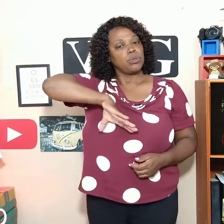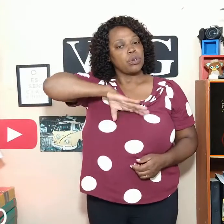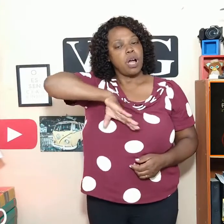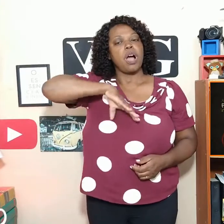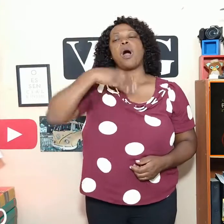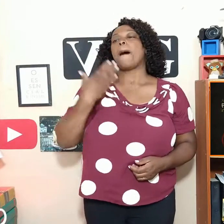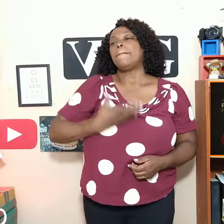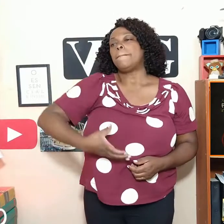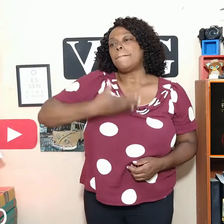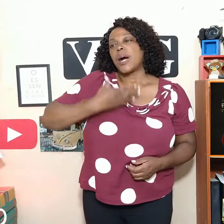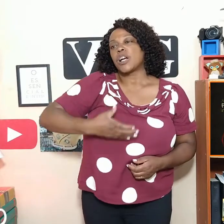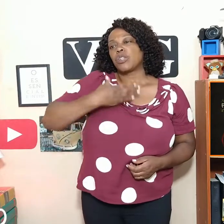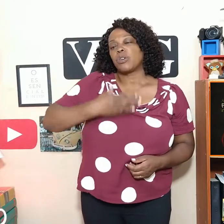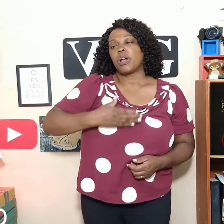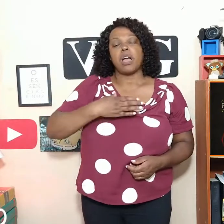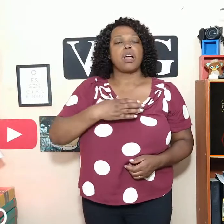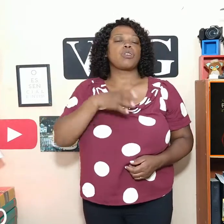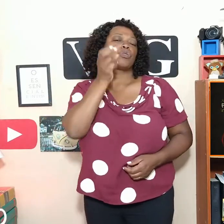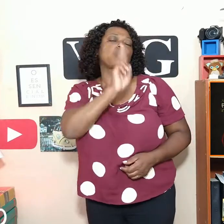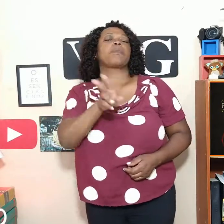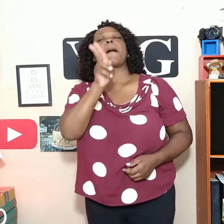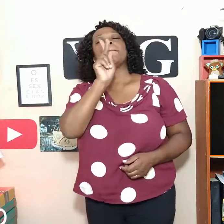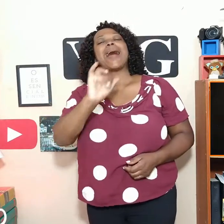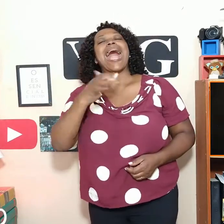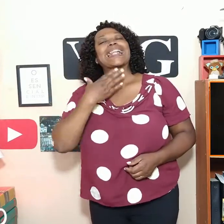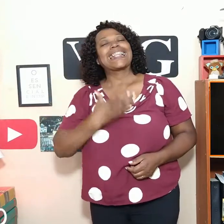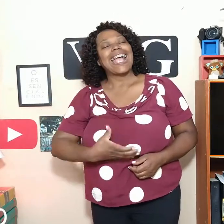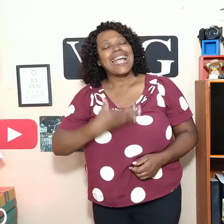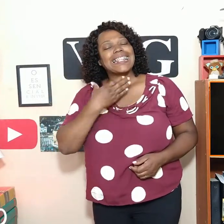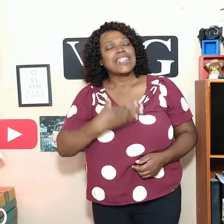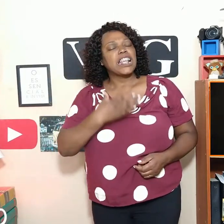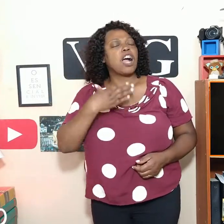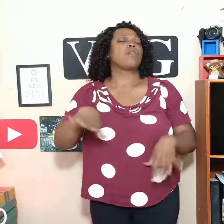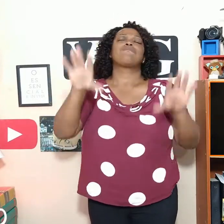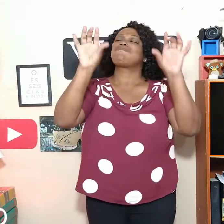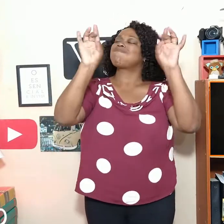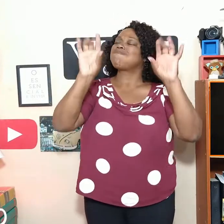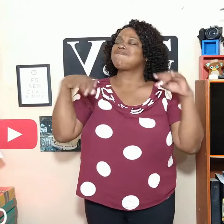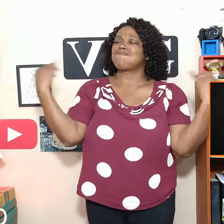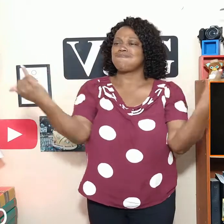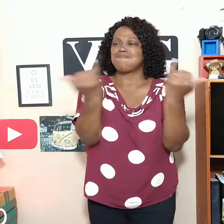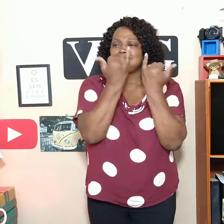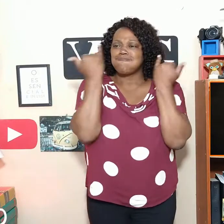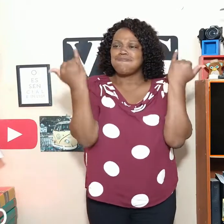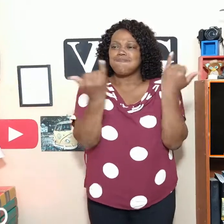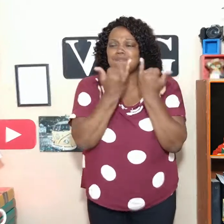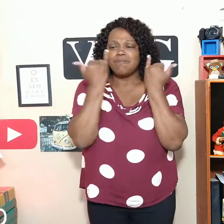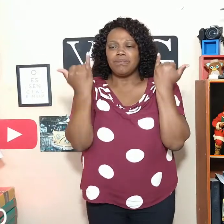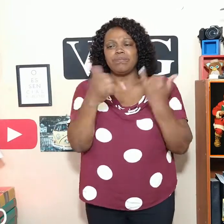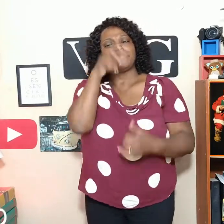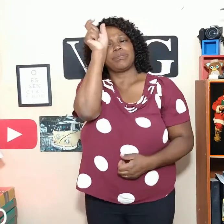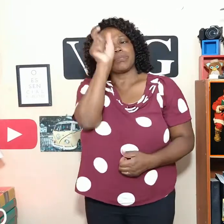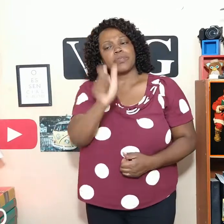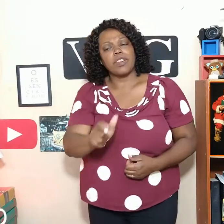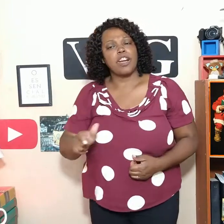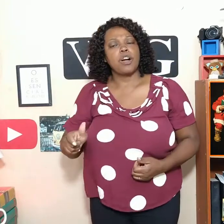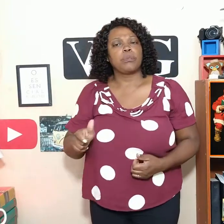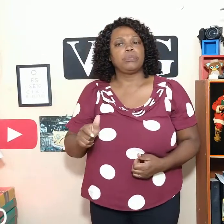o Papai Noel é chamado de Pai Natal. O protestantismo terá um papel importante na popularização do Papai Noel, de forma